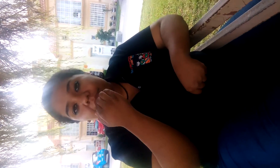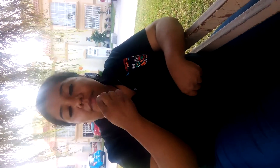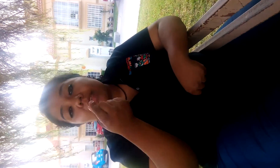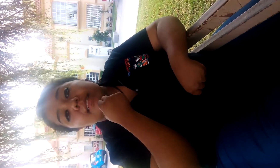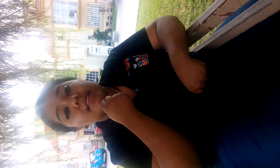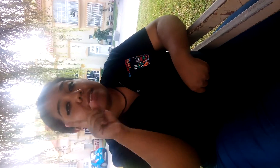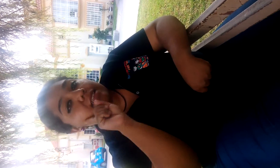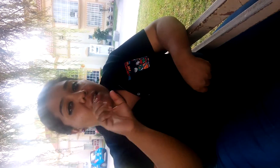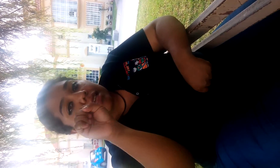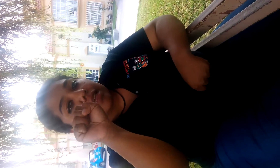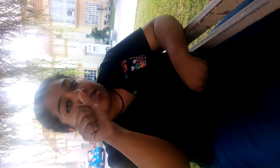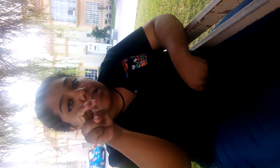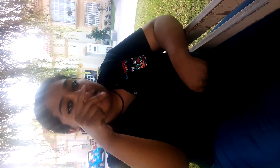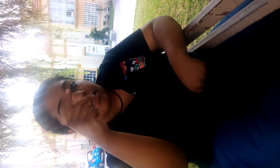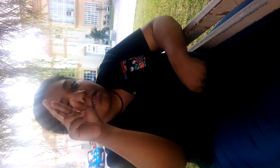Y la niña bebe sangría.